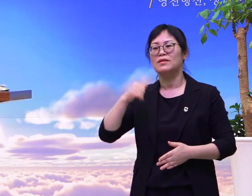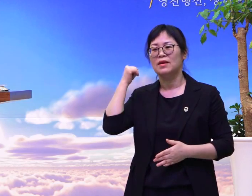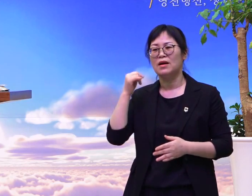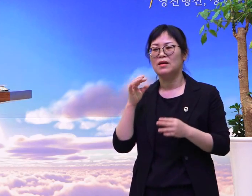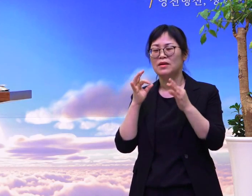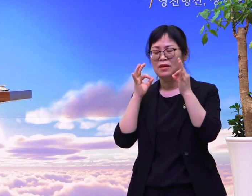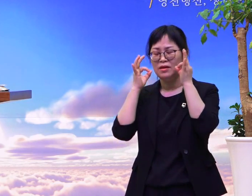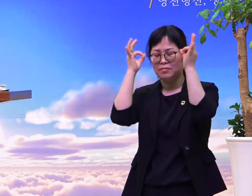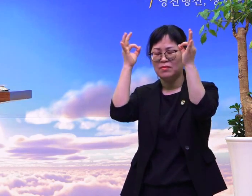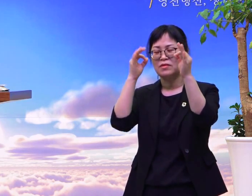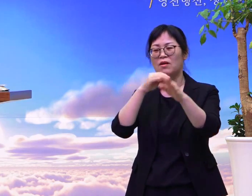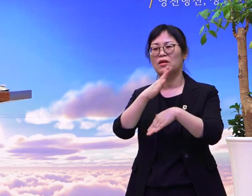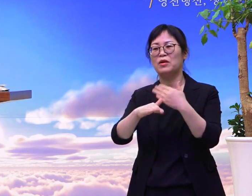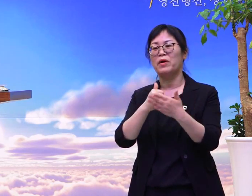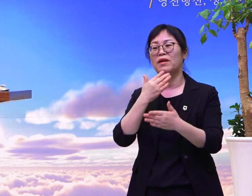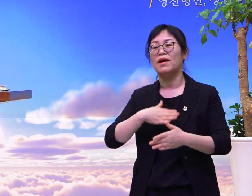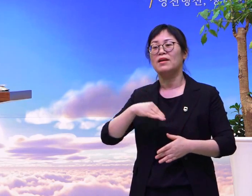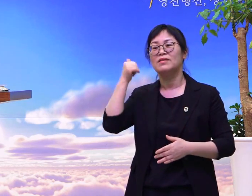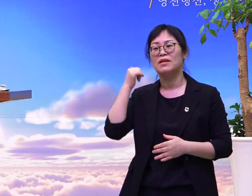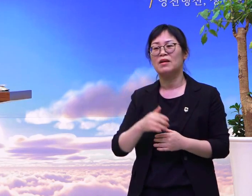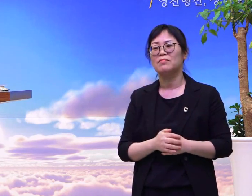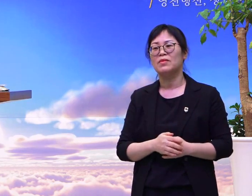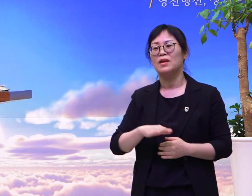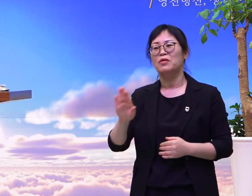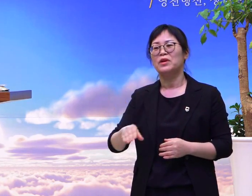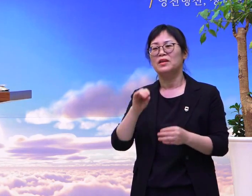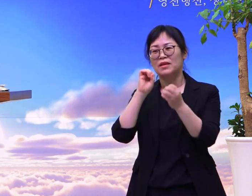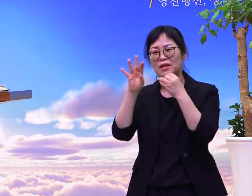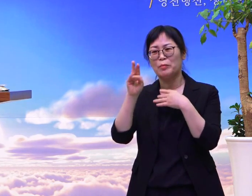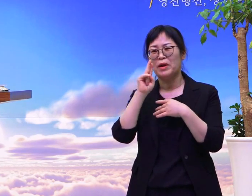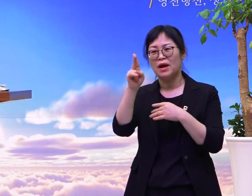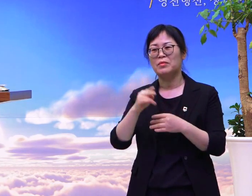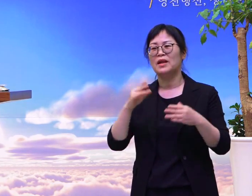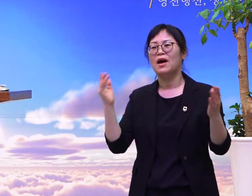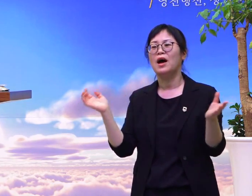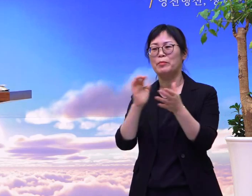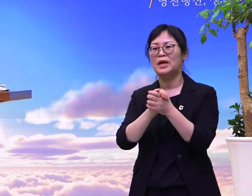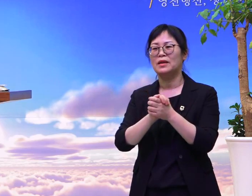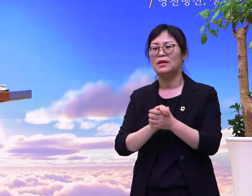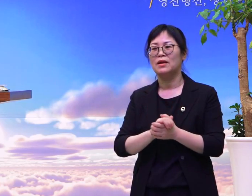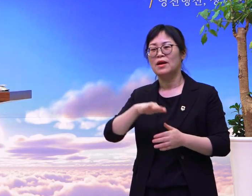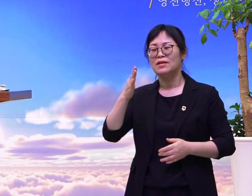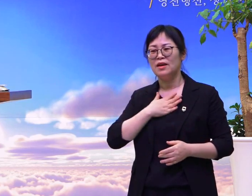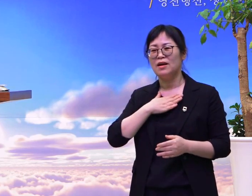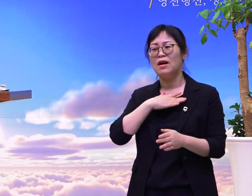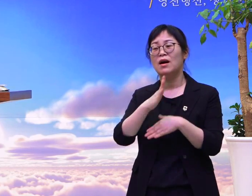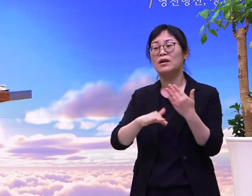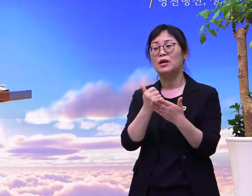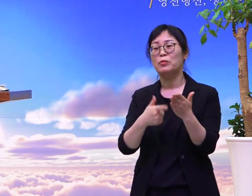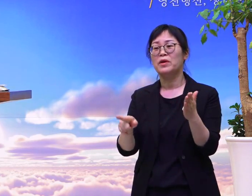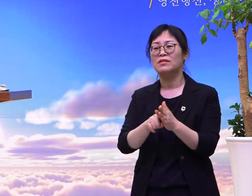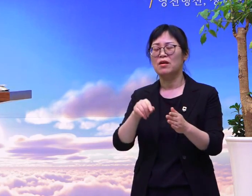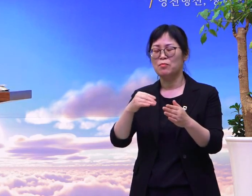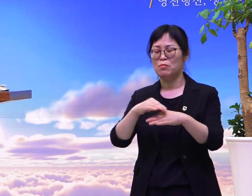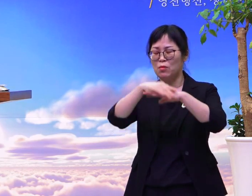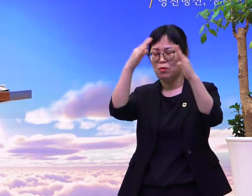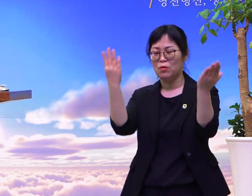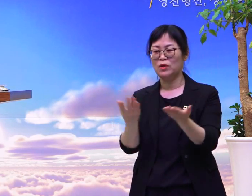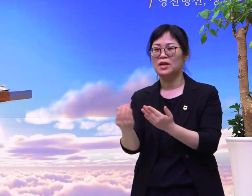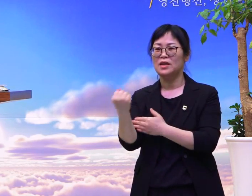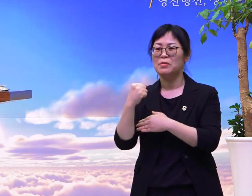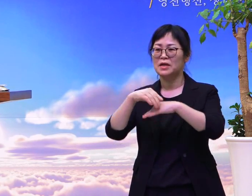힘써 여호와를 알자. 그리고 우리는 여기에 대답해야 합니다. 아멘. 제가 하나님을 위해서 전력을 다하고 하나님을